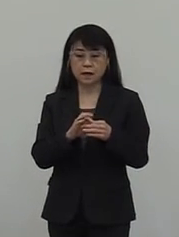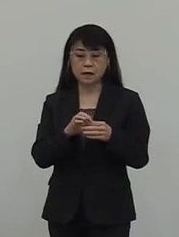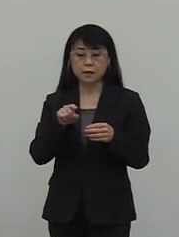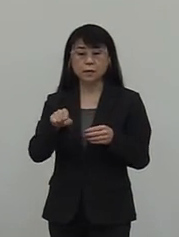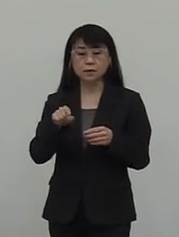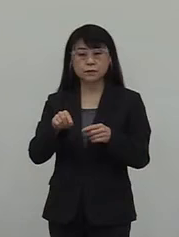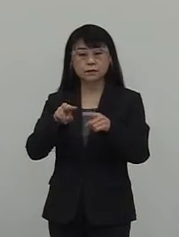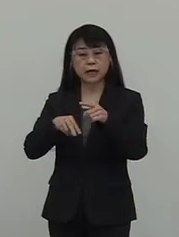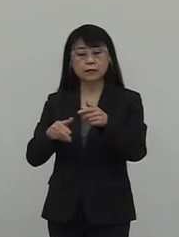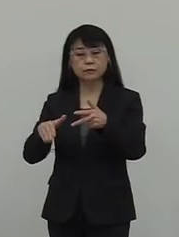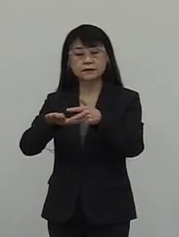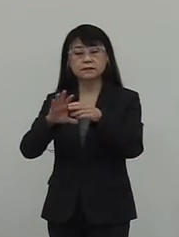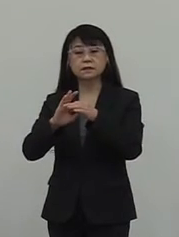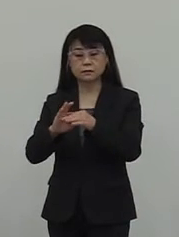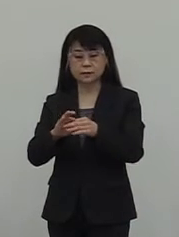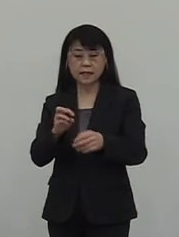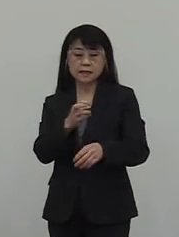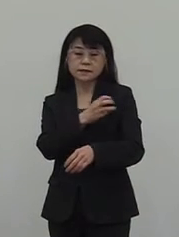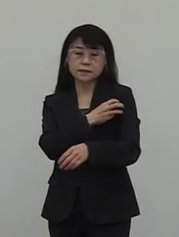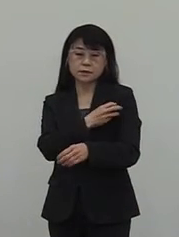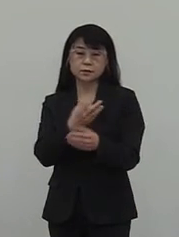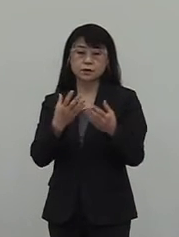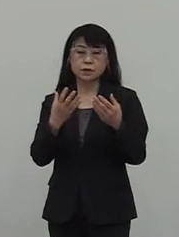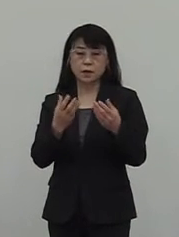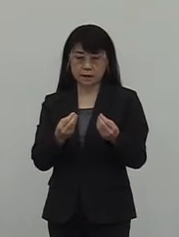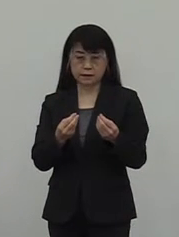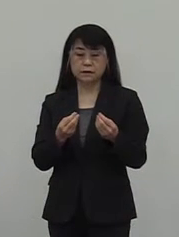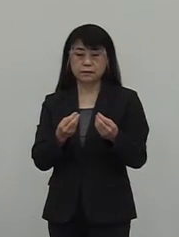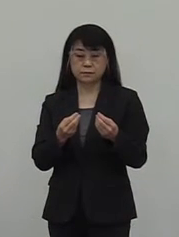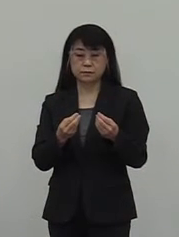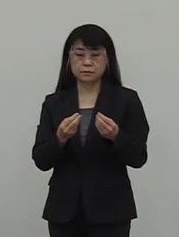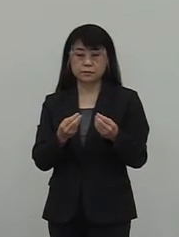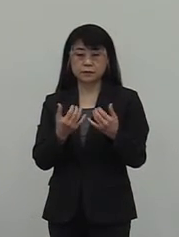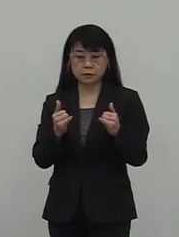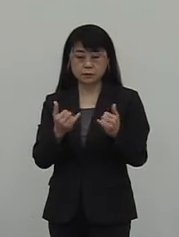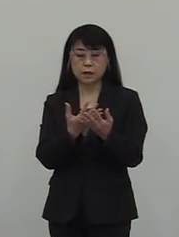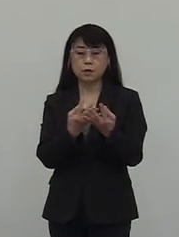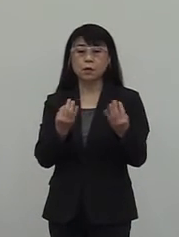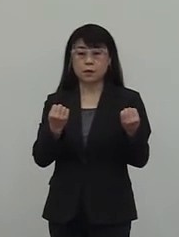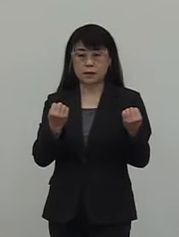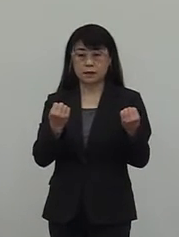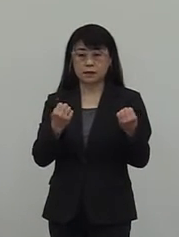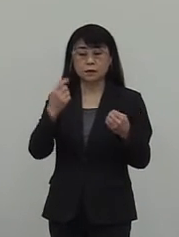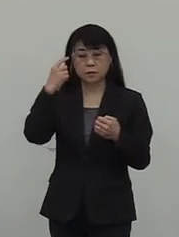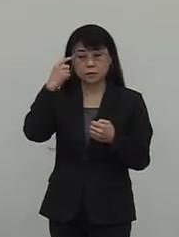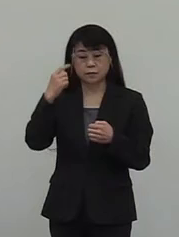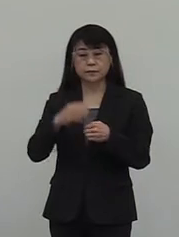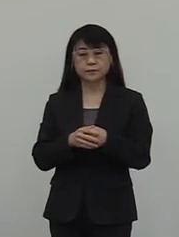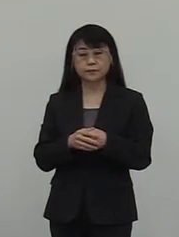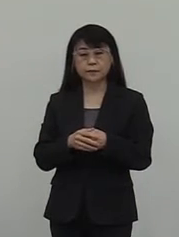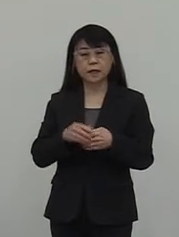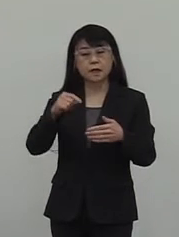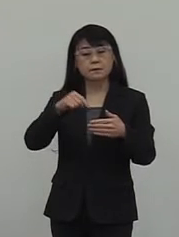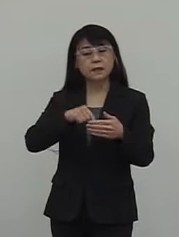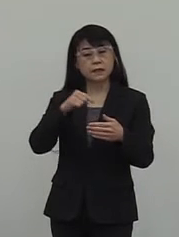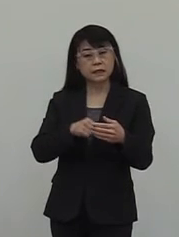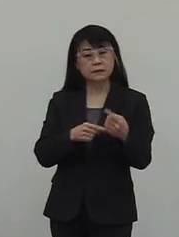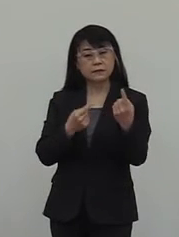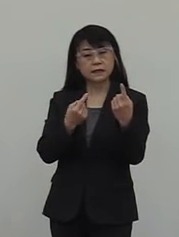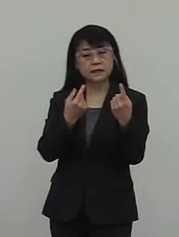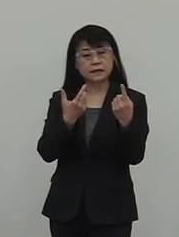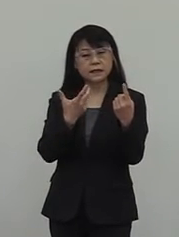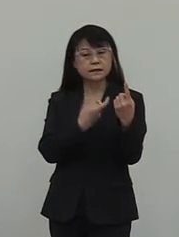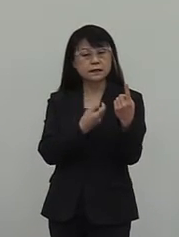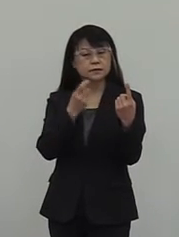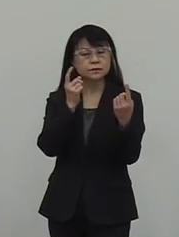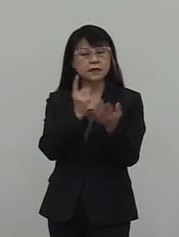ので、接種をしているケースが多いですけれども、中にはちょっと1回しか接種していない